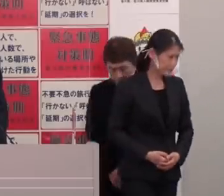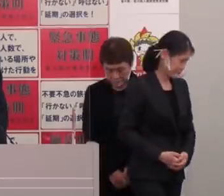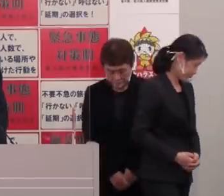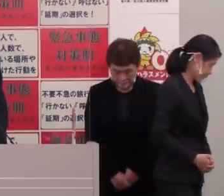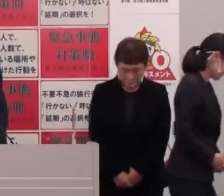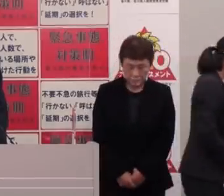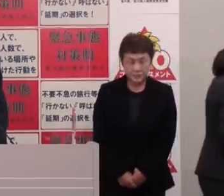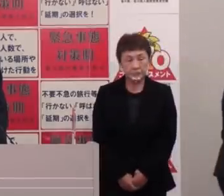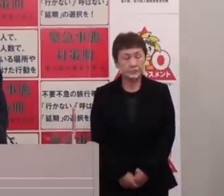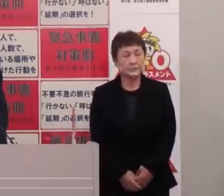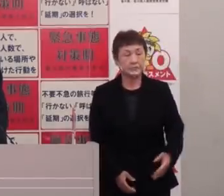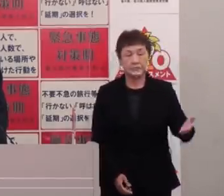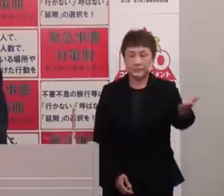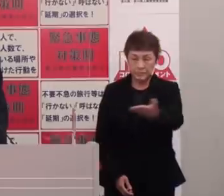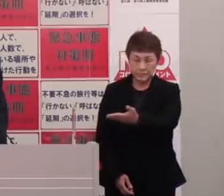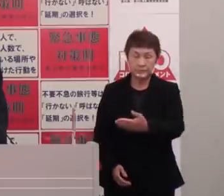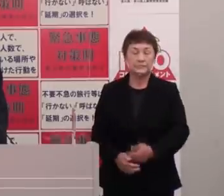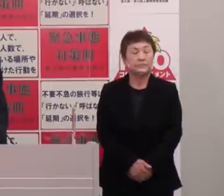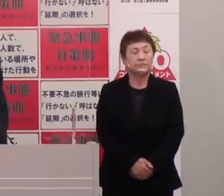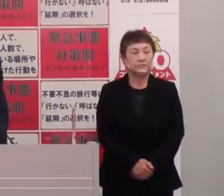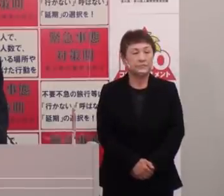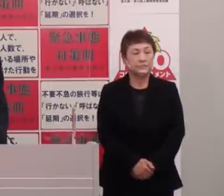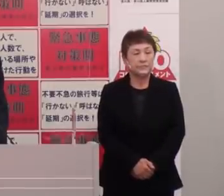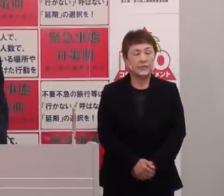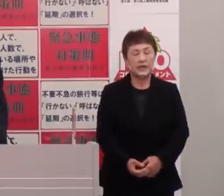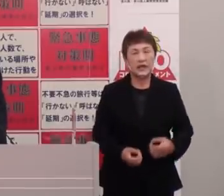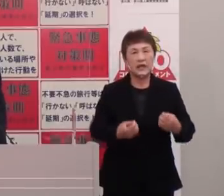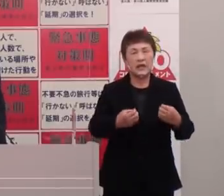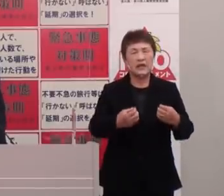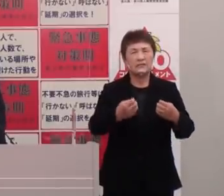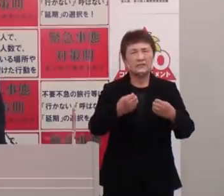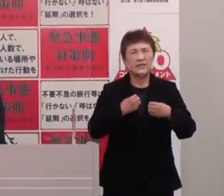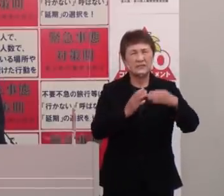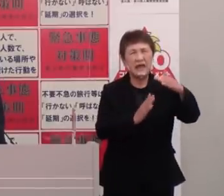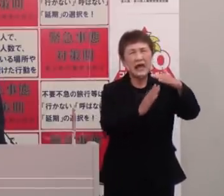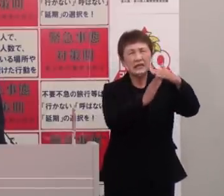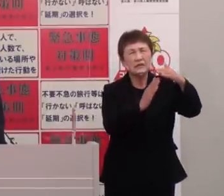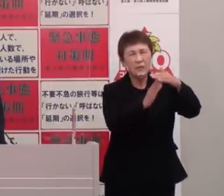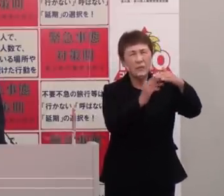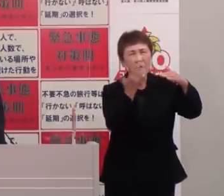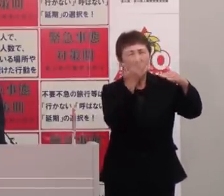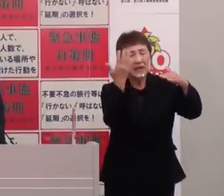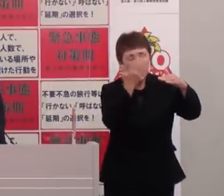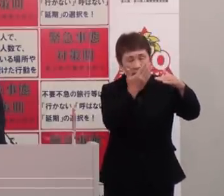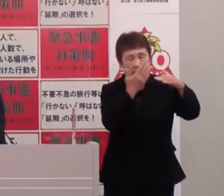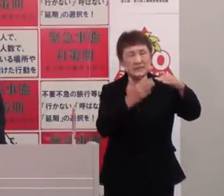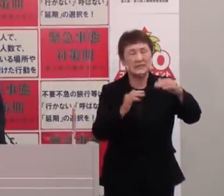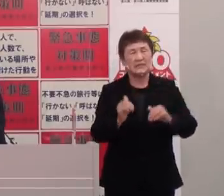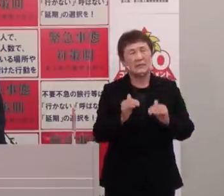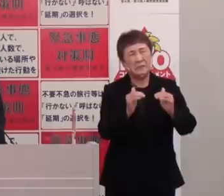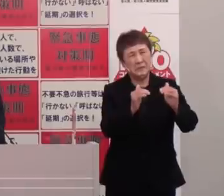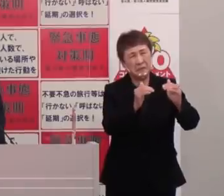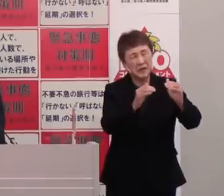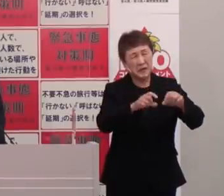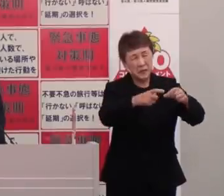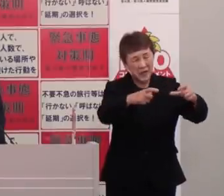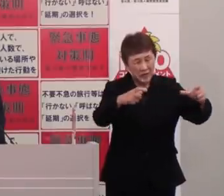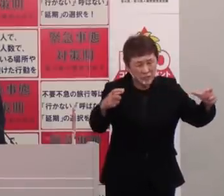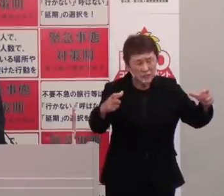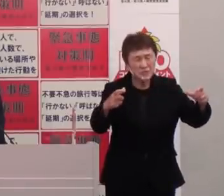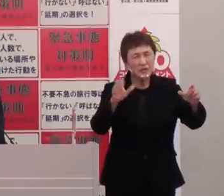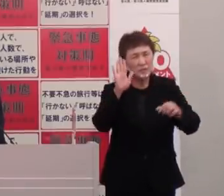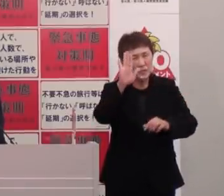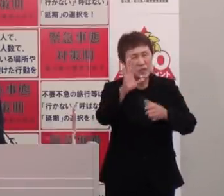またですね、この状態、感染のピークアウトが見えない中で、この高止まりの状況がこの先もですね、続くとした場合は、や